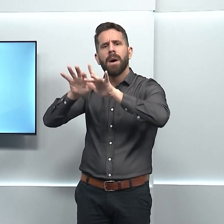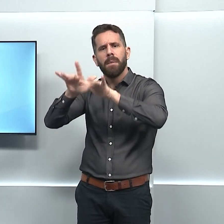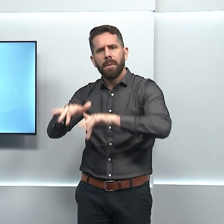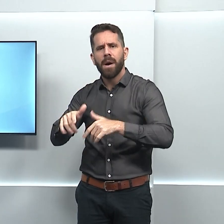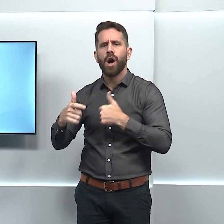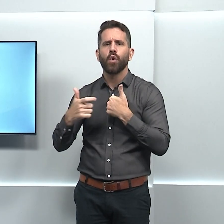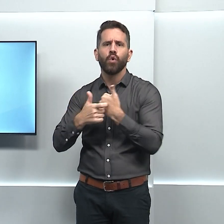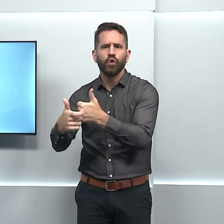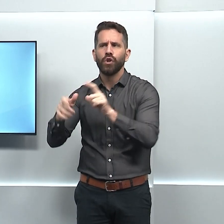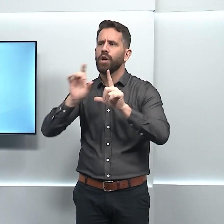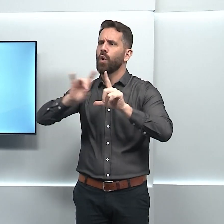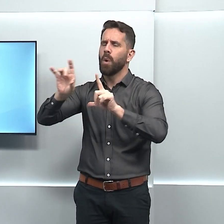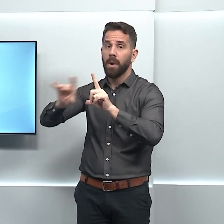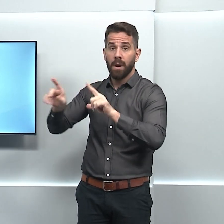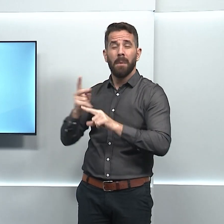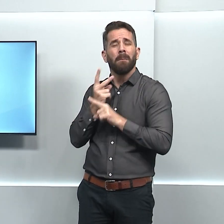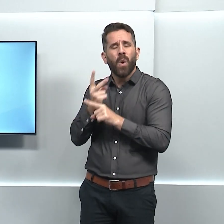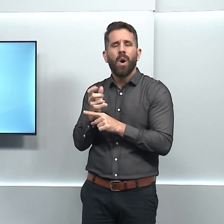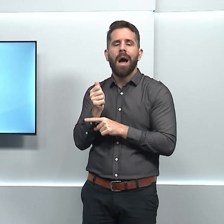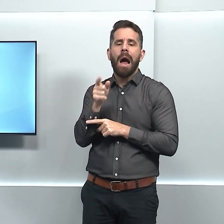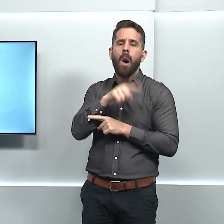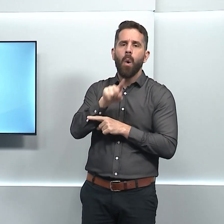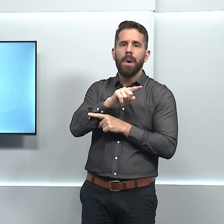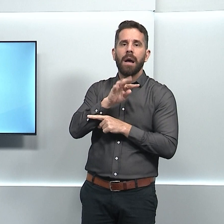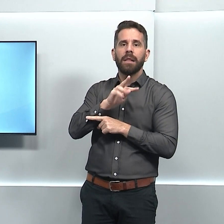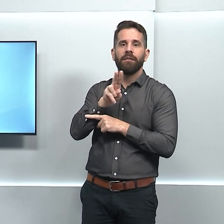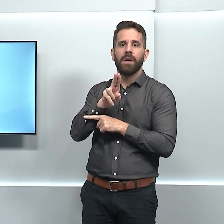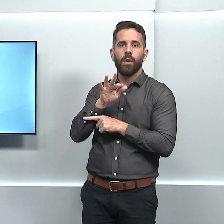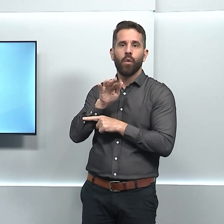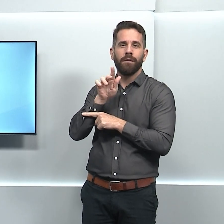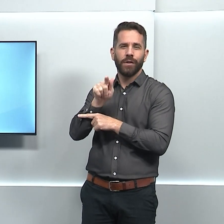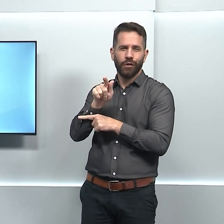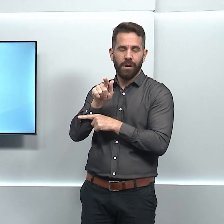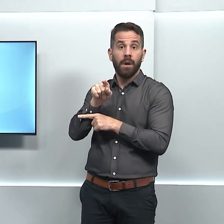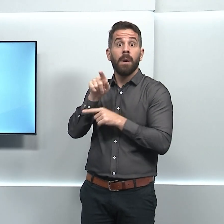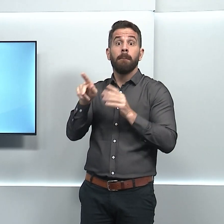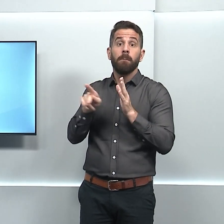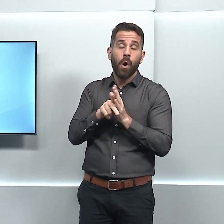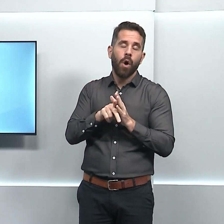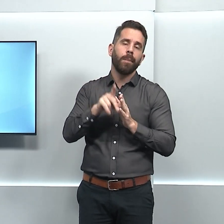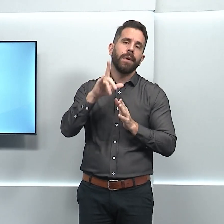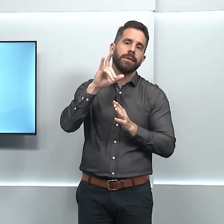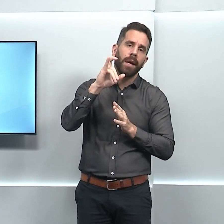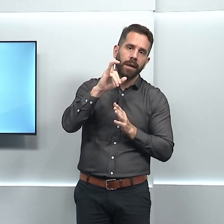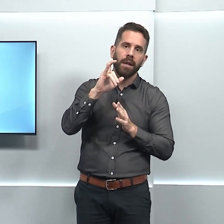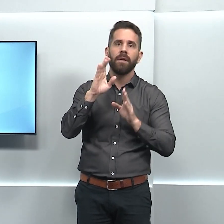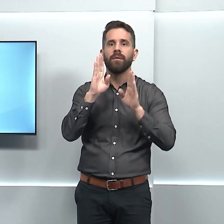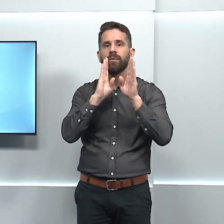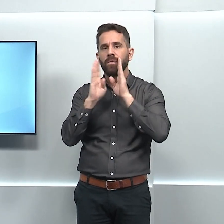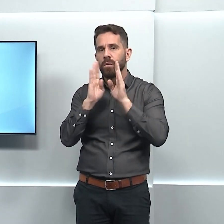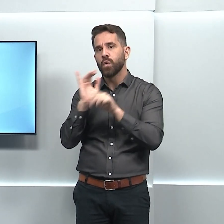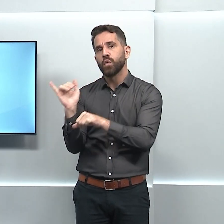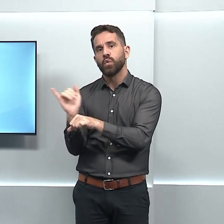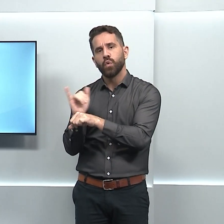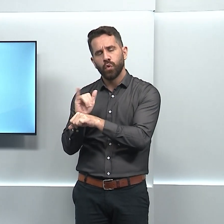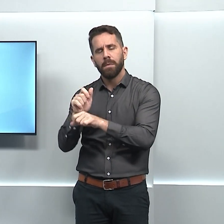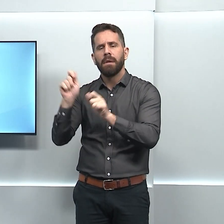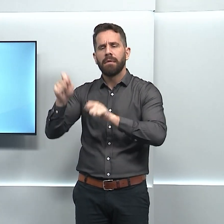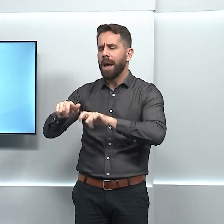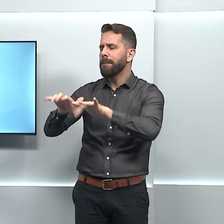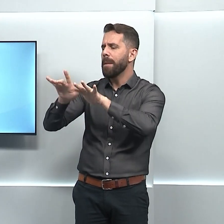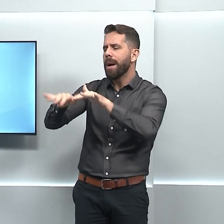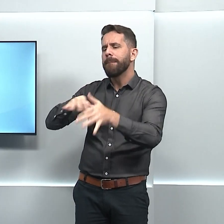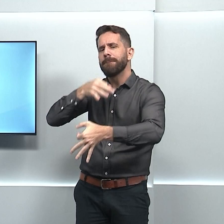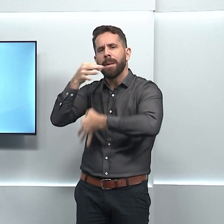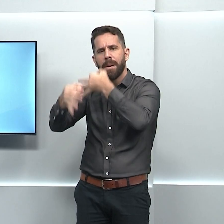Procura por @TVUFG no Instagram, no Facebook e no YouTube, que você consegue conversar com a gente. E